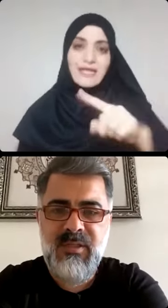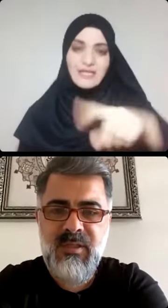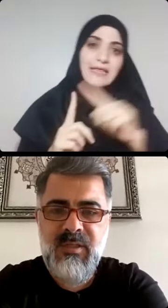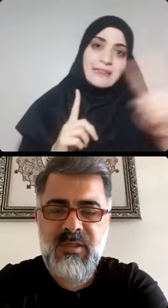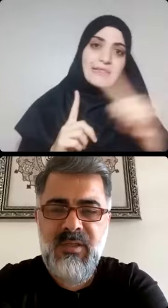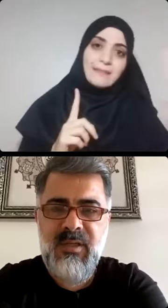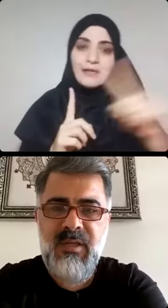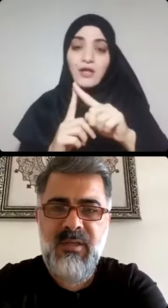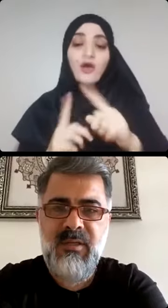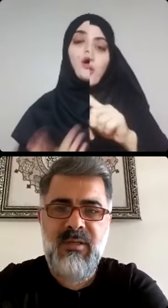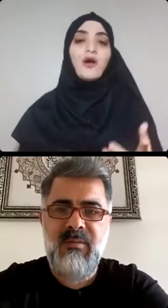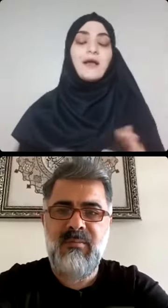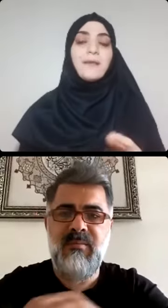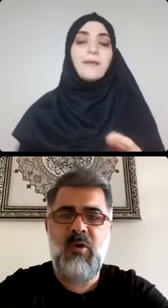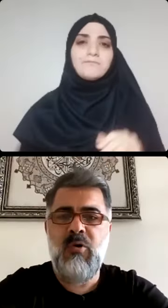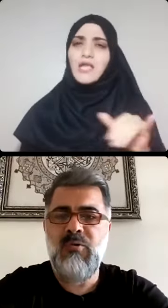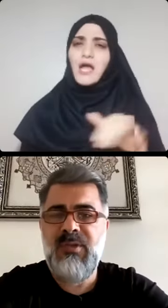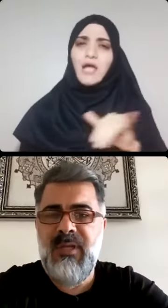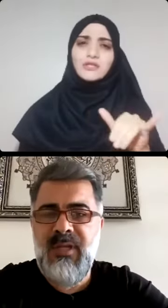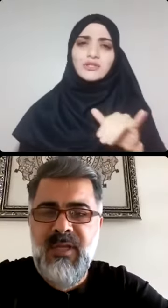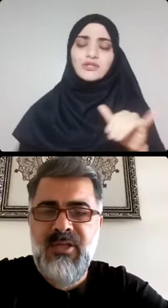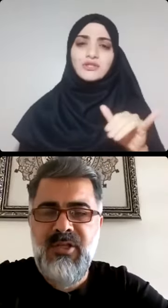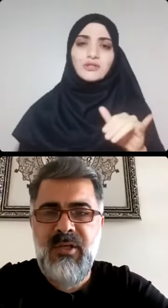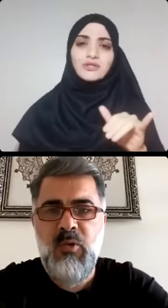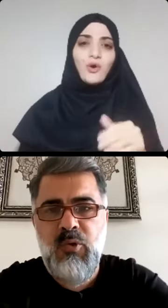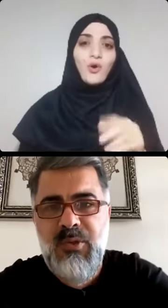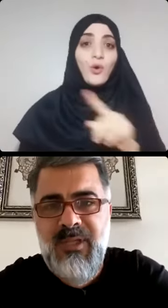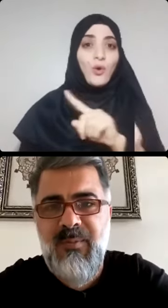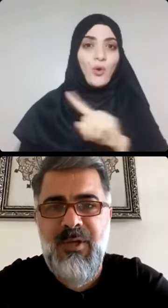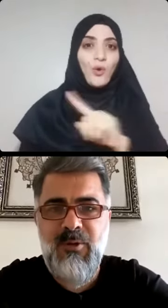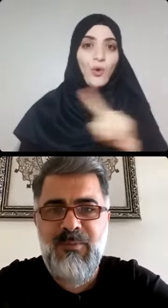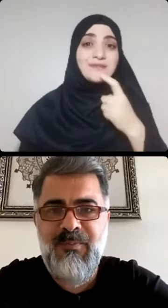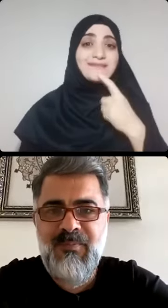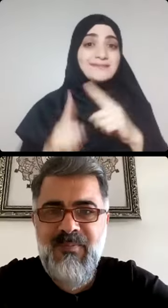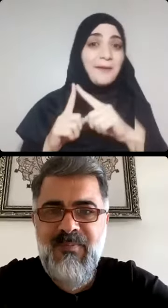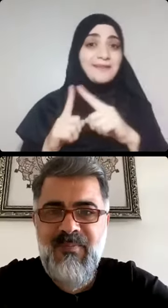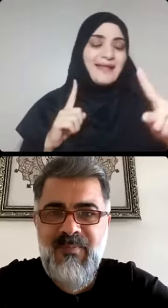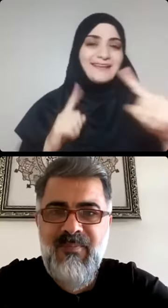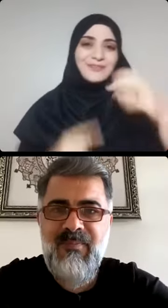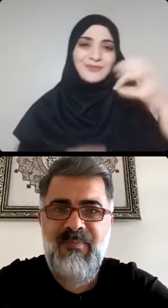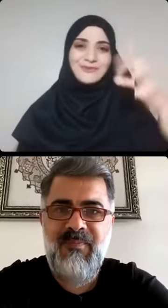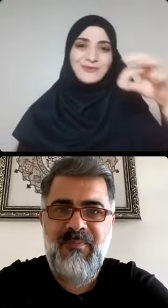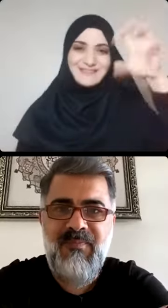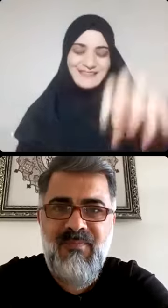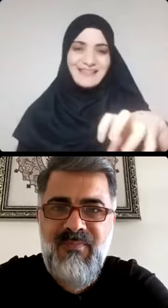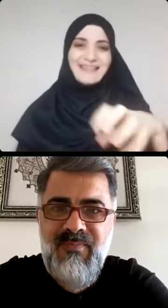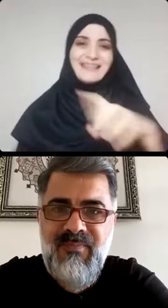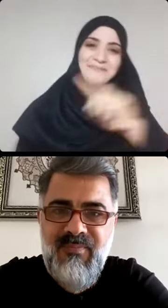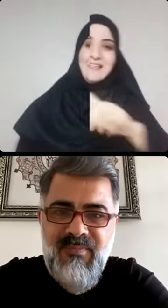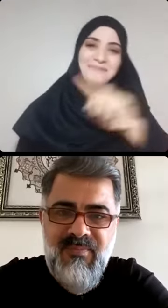Yaklaşık yine 10 seneyi geçti. Kudüs'e gidip geliyorum.